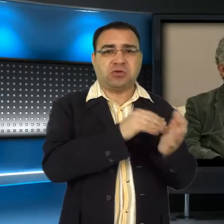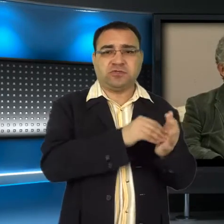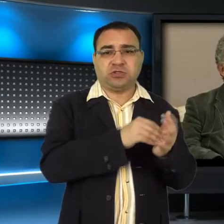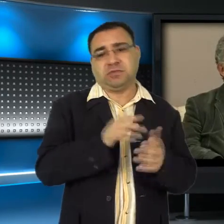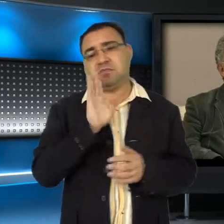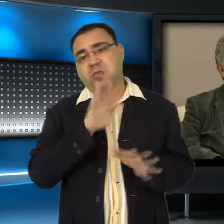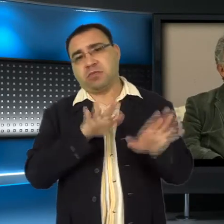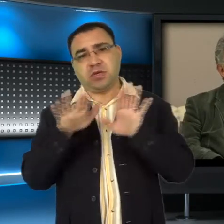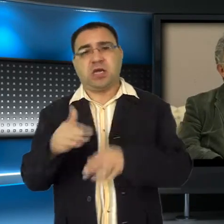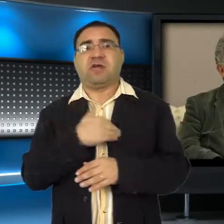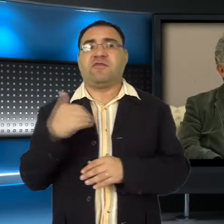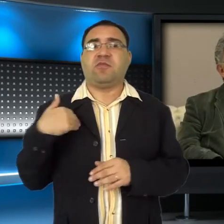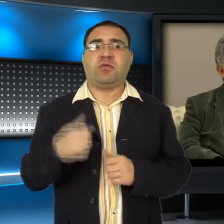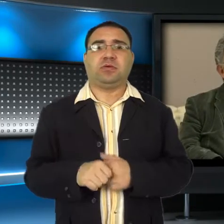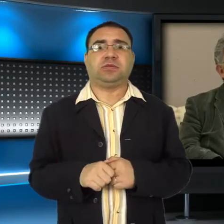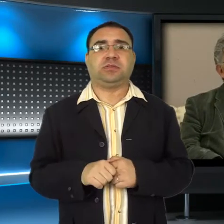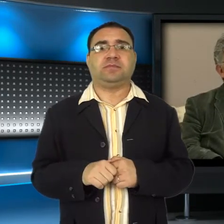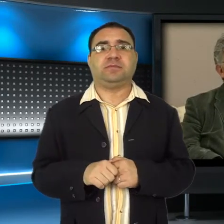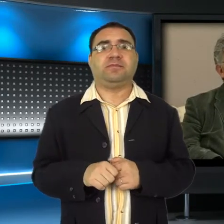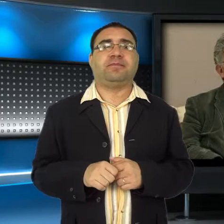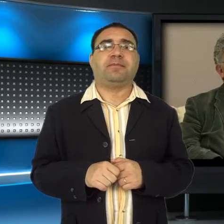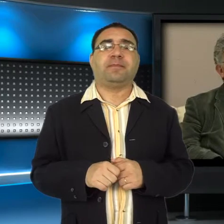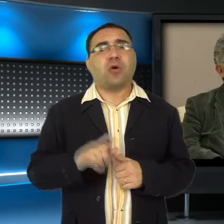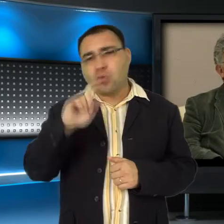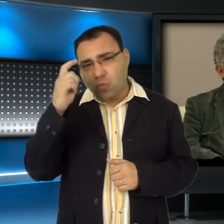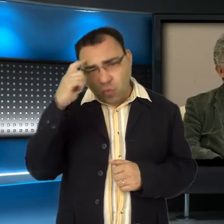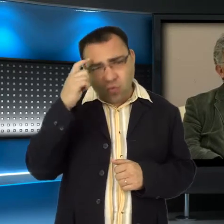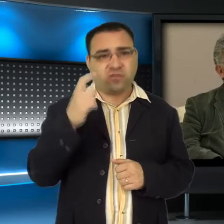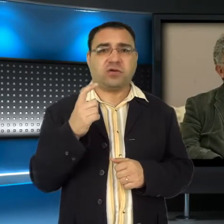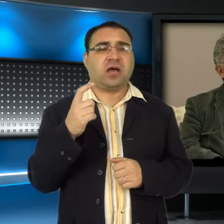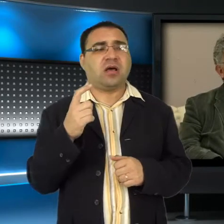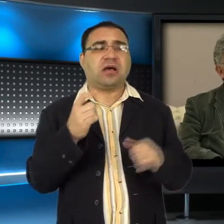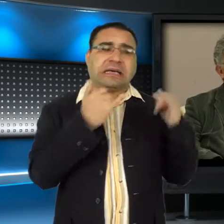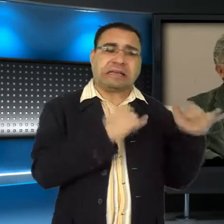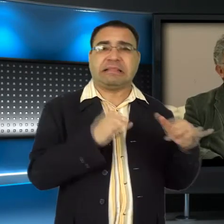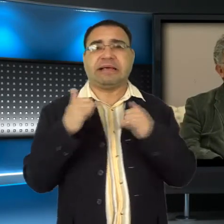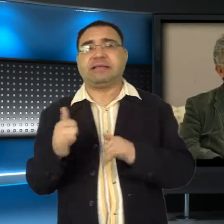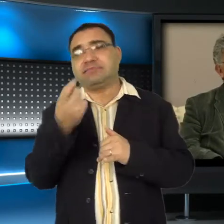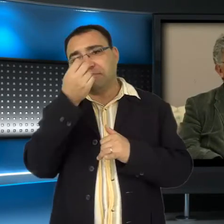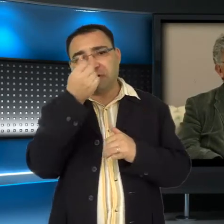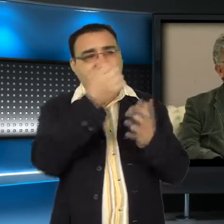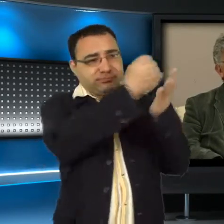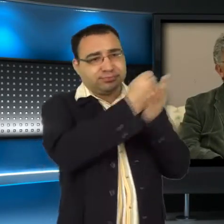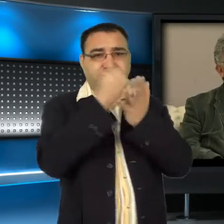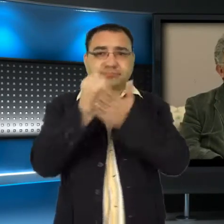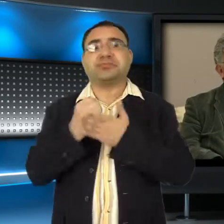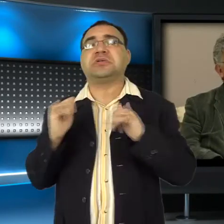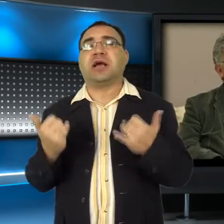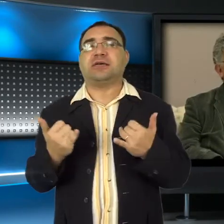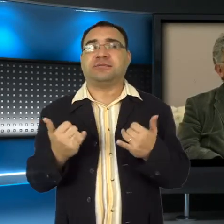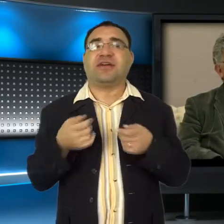jak w Polsce. Główną różnicą w zdobywaniu środków do działania, mi się wydaje, jest